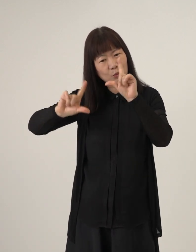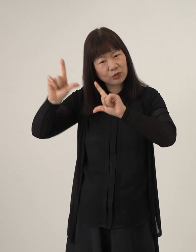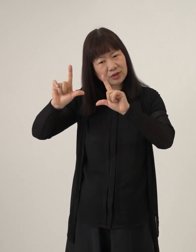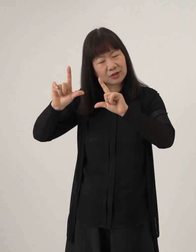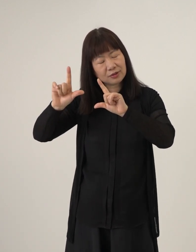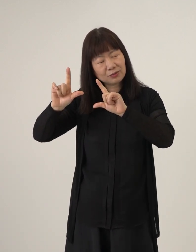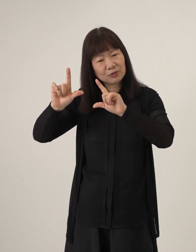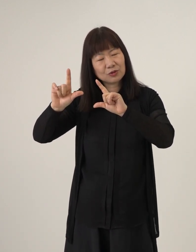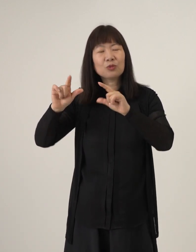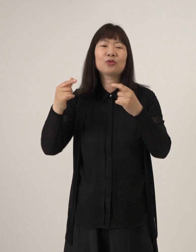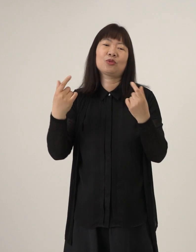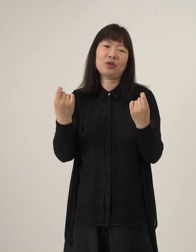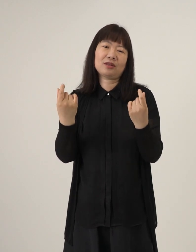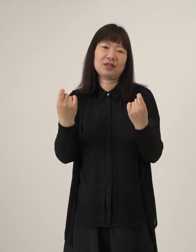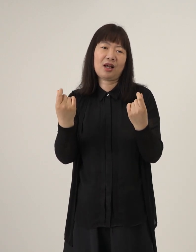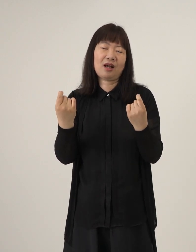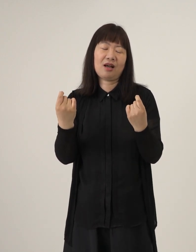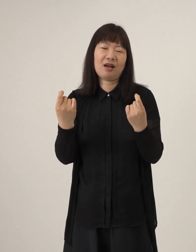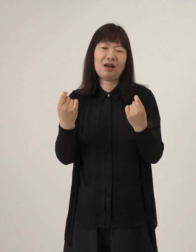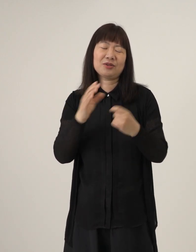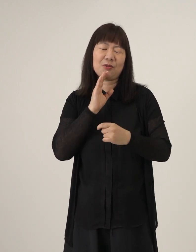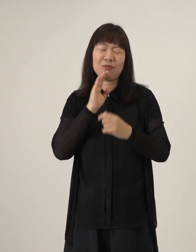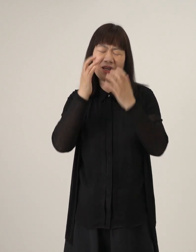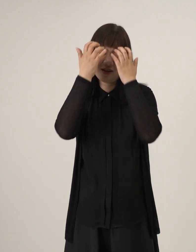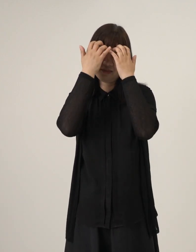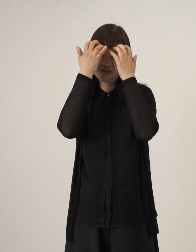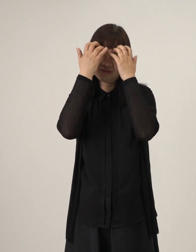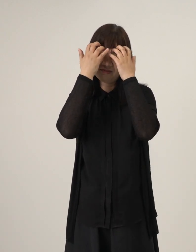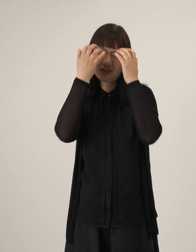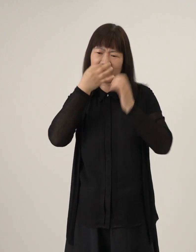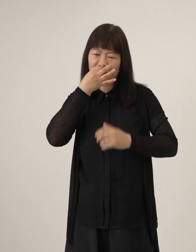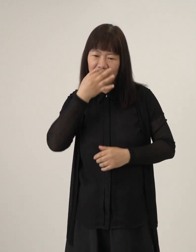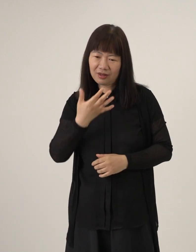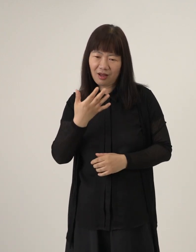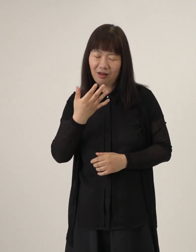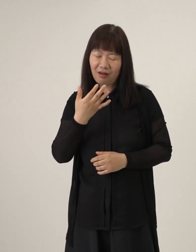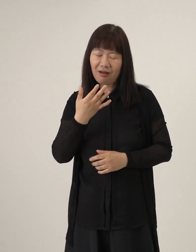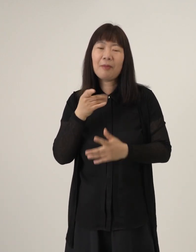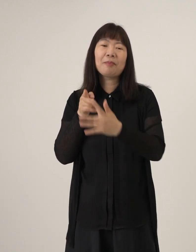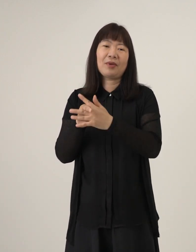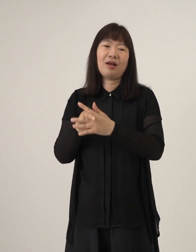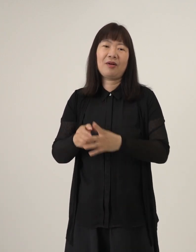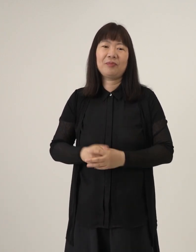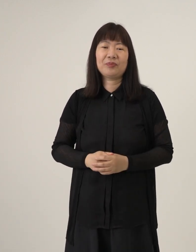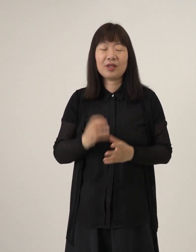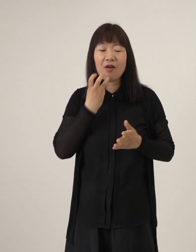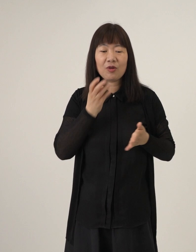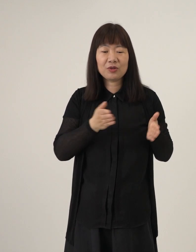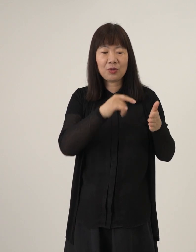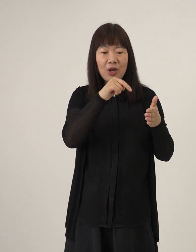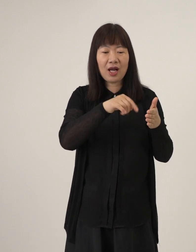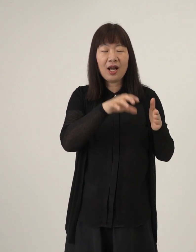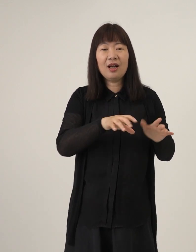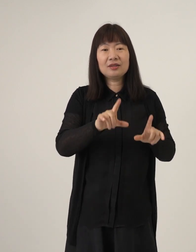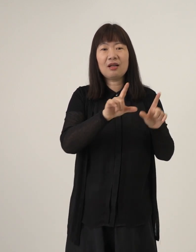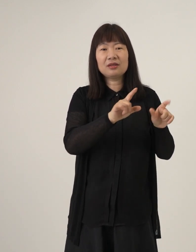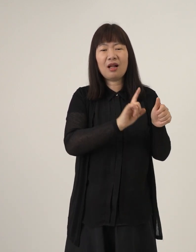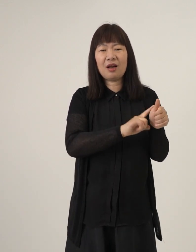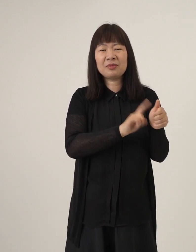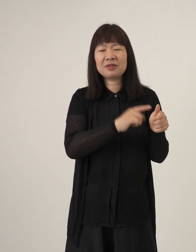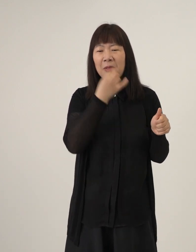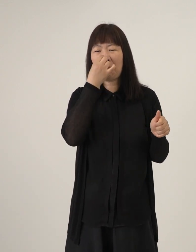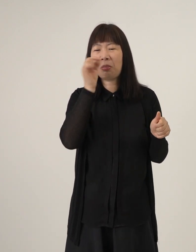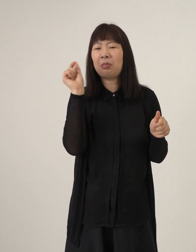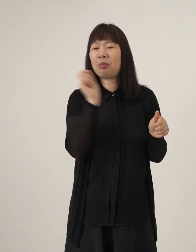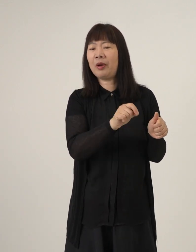다르지 않겠구나. 이렇게 참 고단하겠구나. 뭐 아예 그냥 경기도에 사는 사람들은 사람 취급도 안